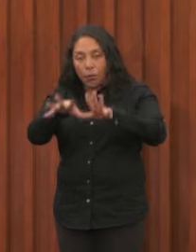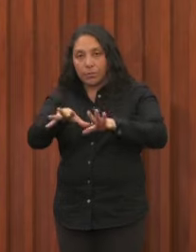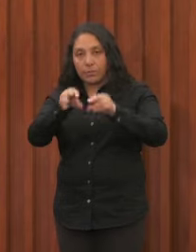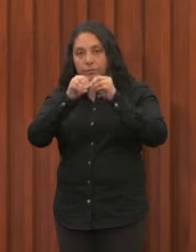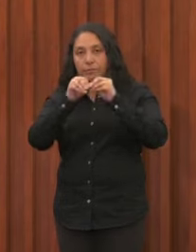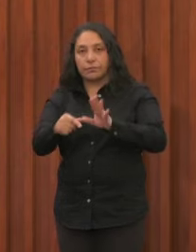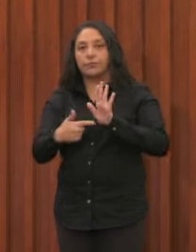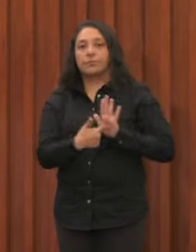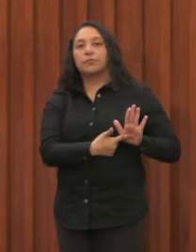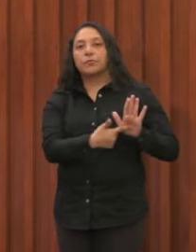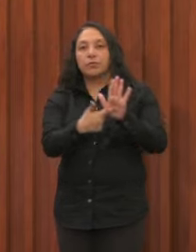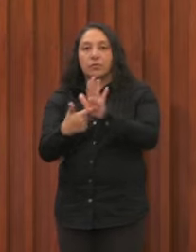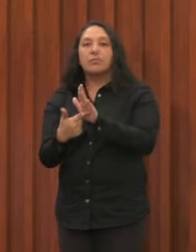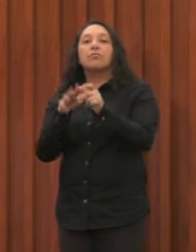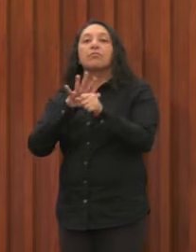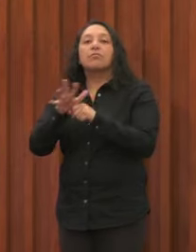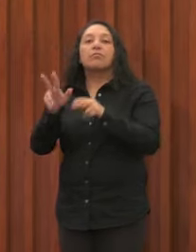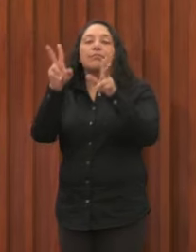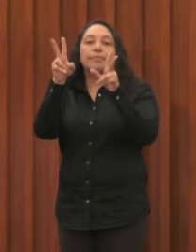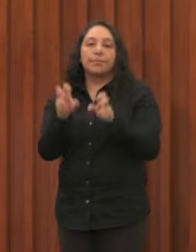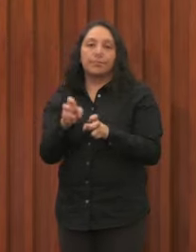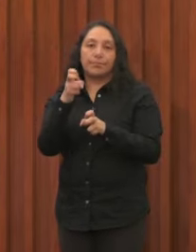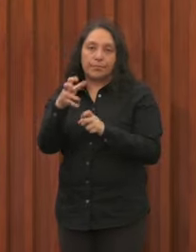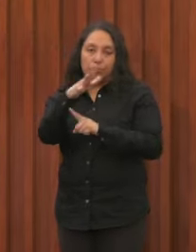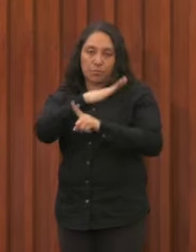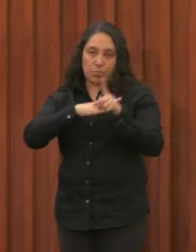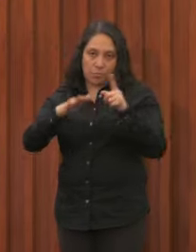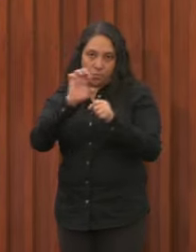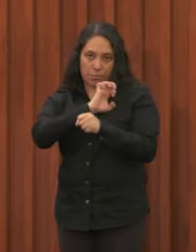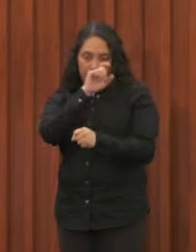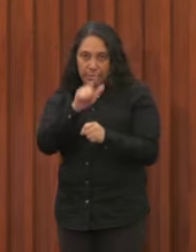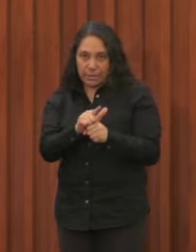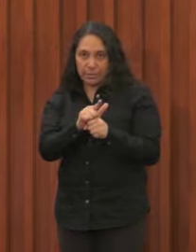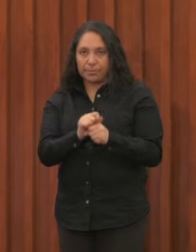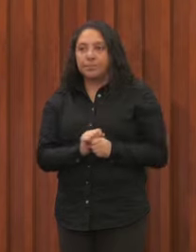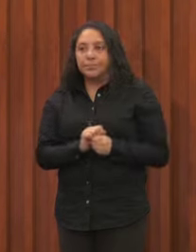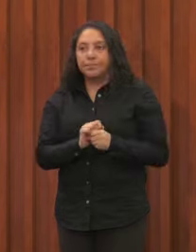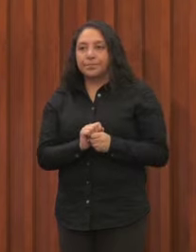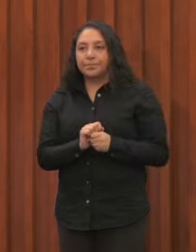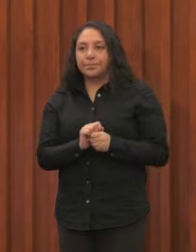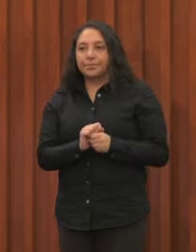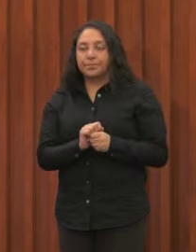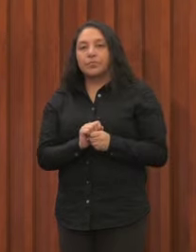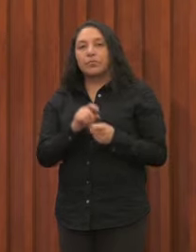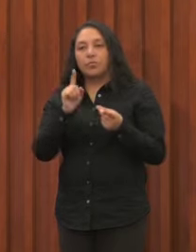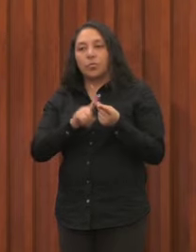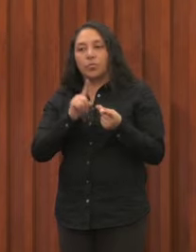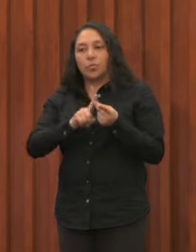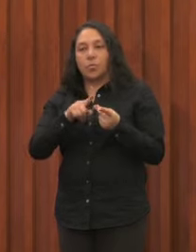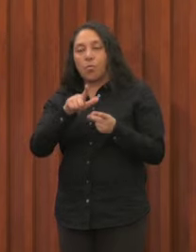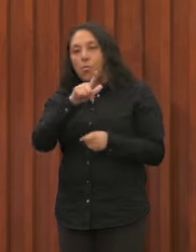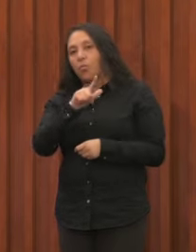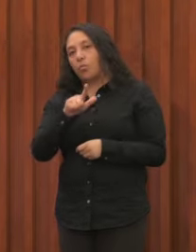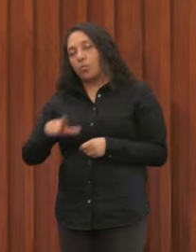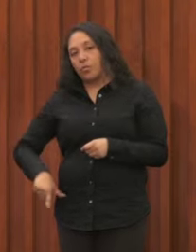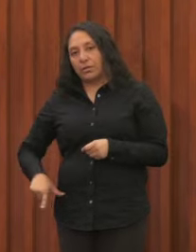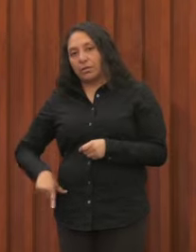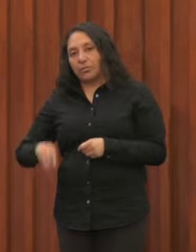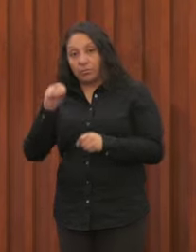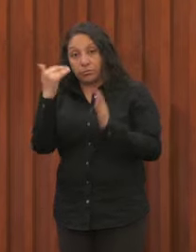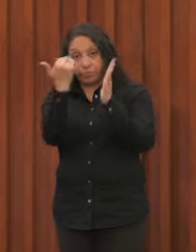este contexto, específicamente el Estado mexicano tendrá que dar cuenta de